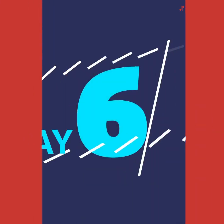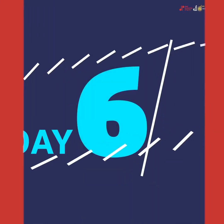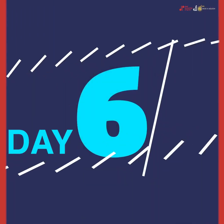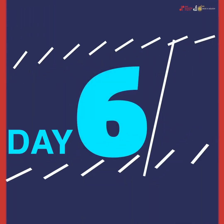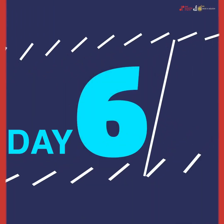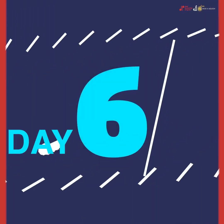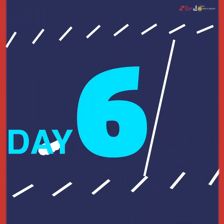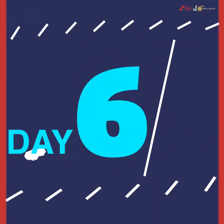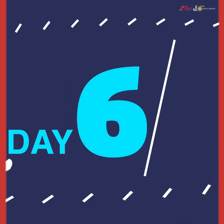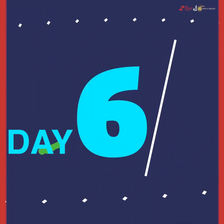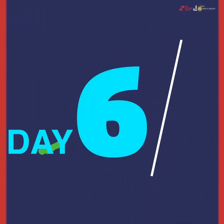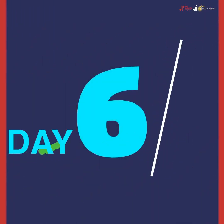छठा दिन